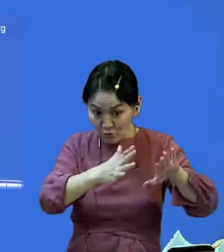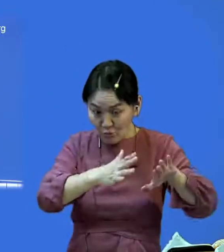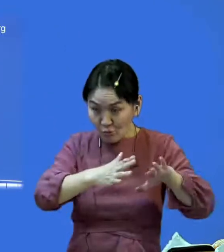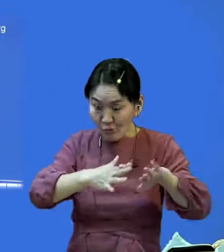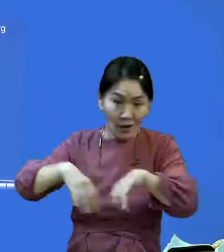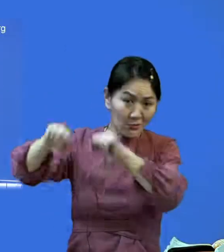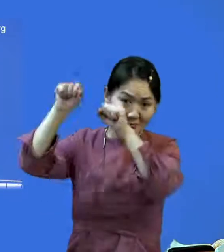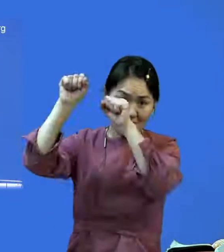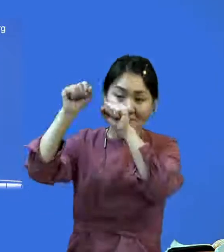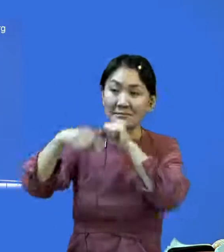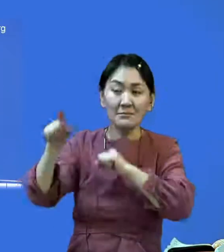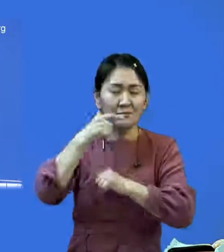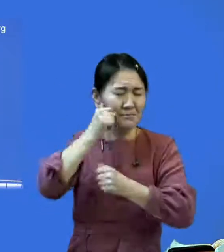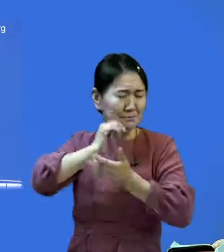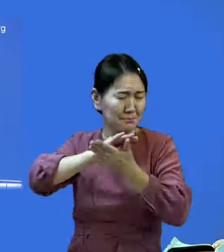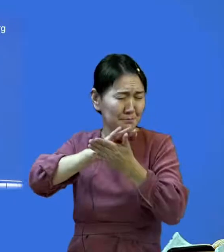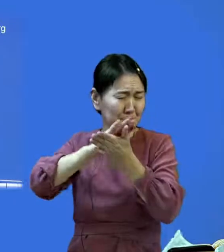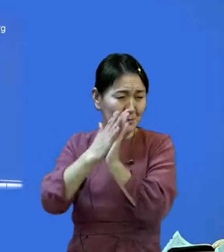бид эзэнтэй адил болно.